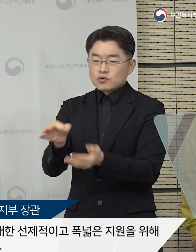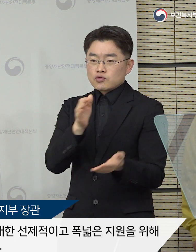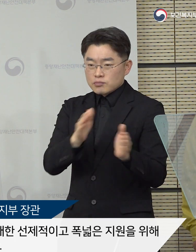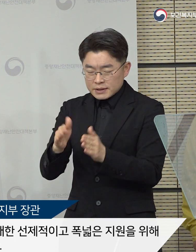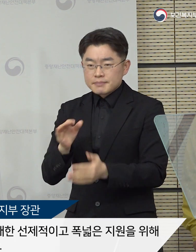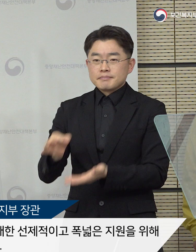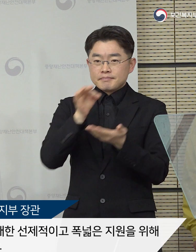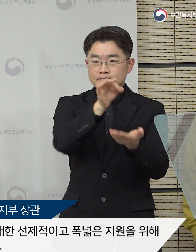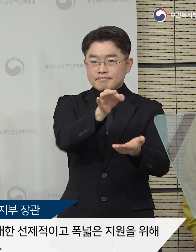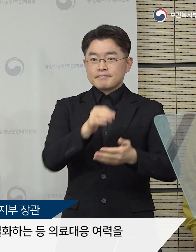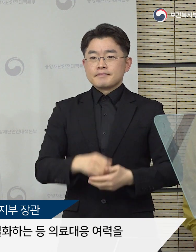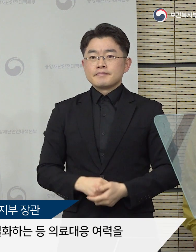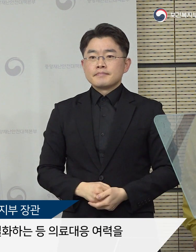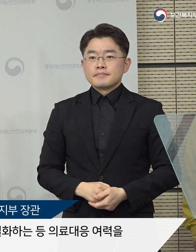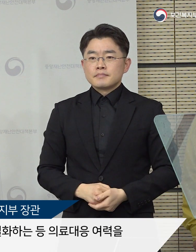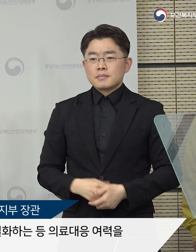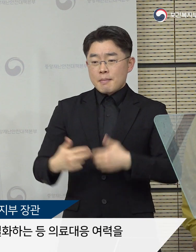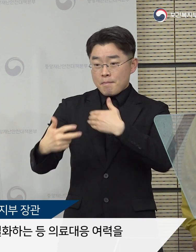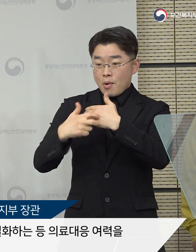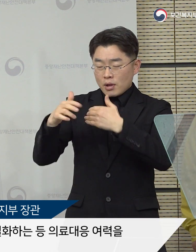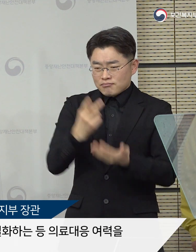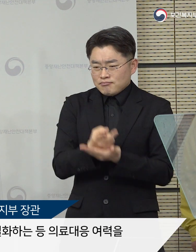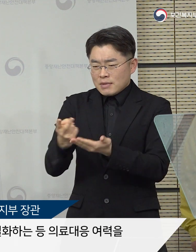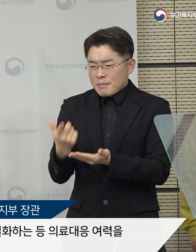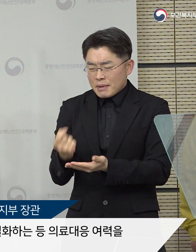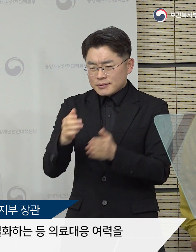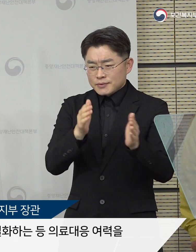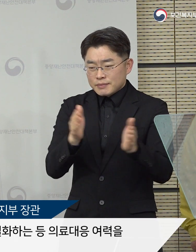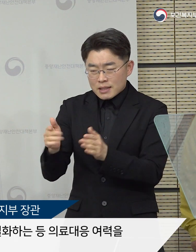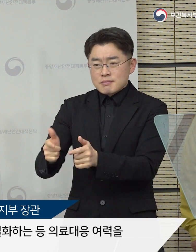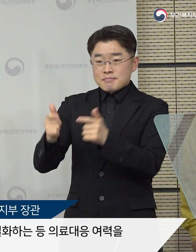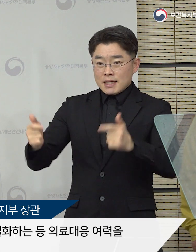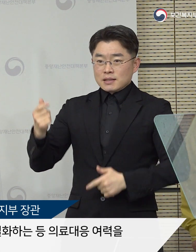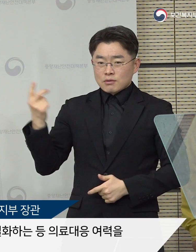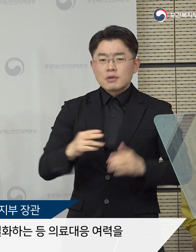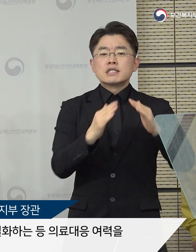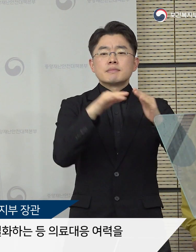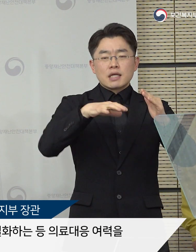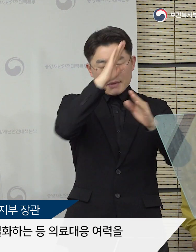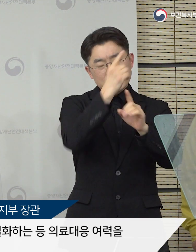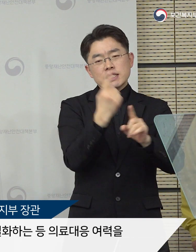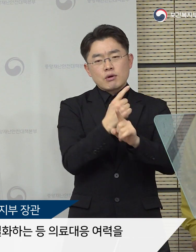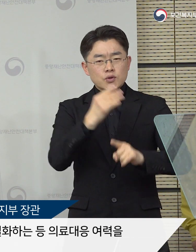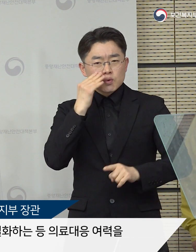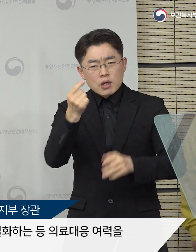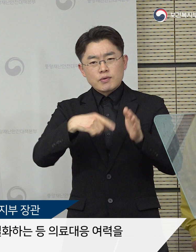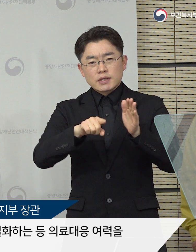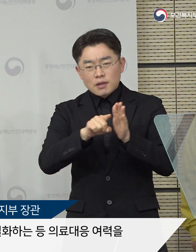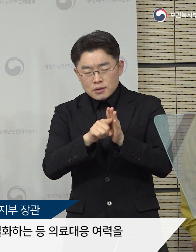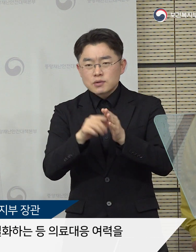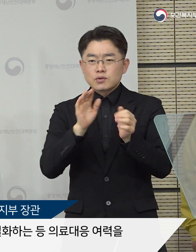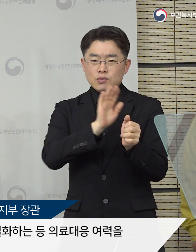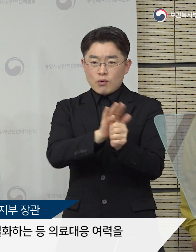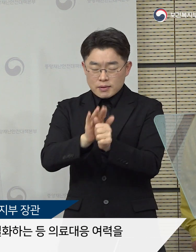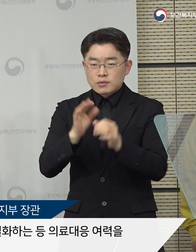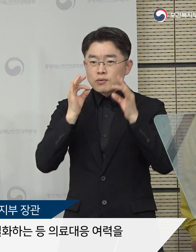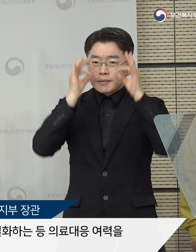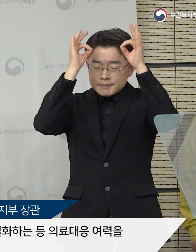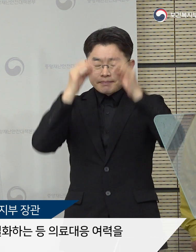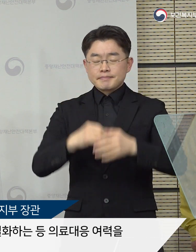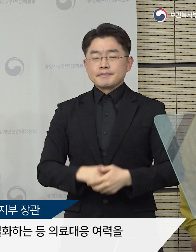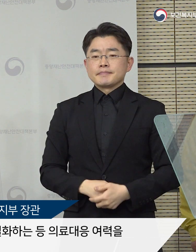것입니다. 병상 여력을 최대한 확보하고 재택치료를 내실화하는 등 의료 대응 여력을 강화하는